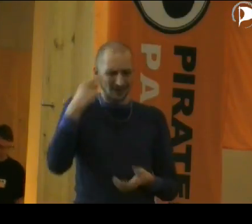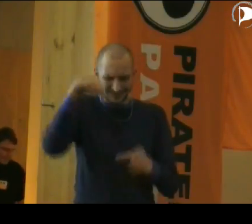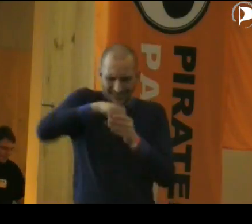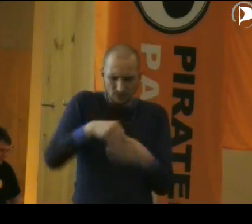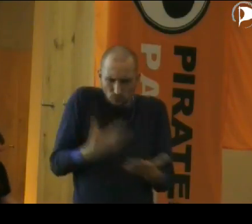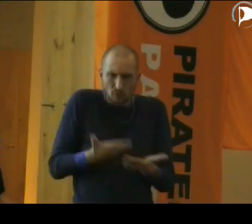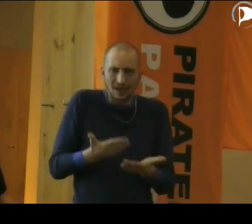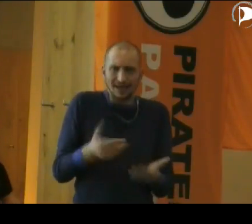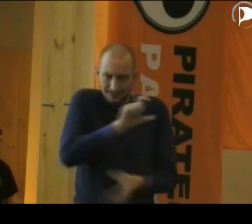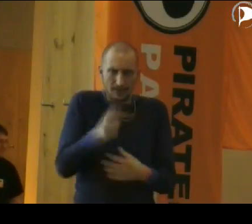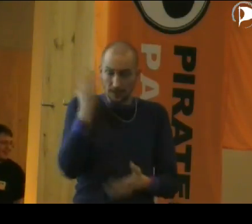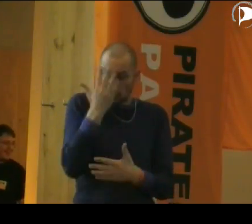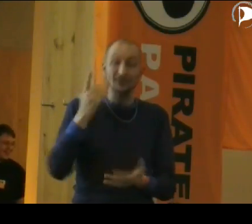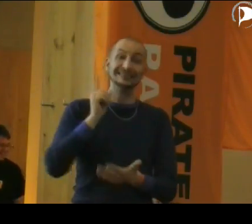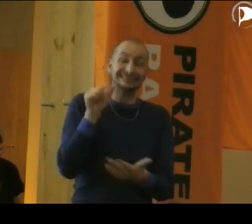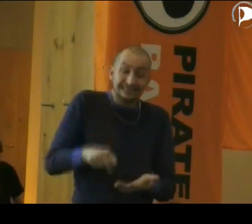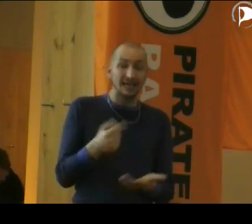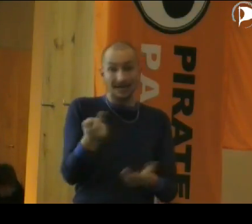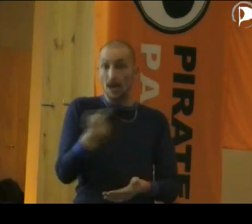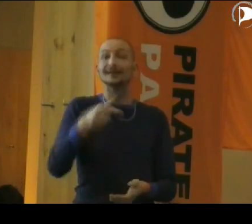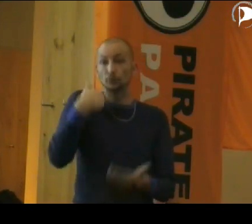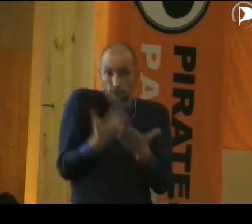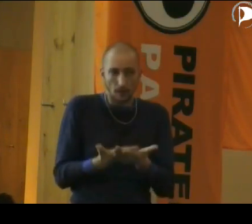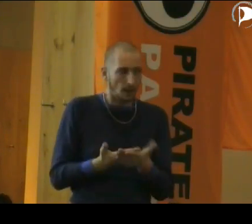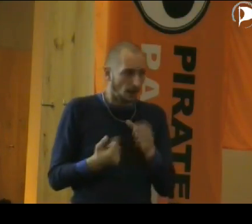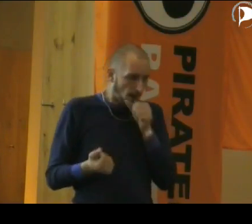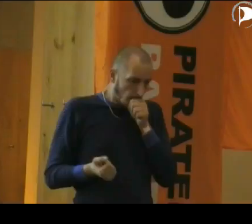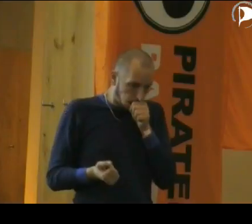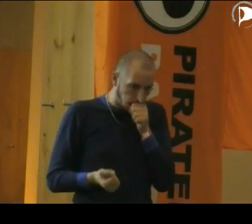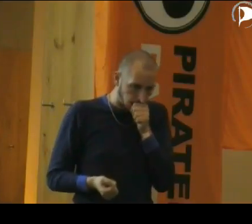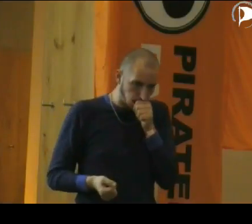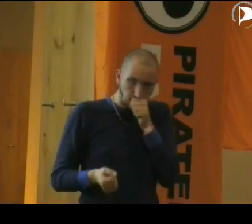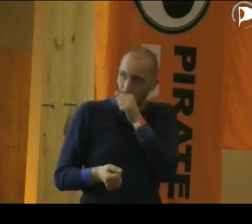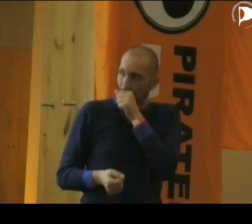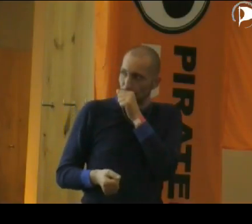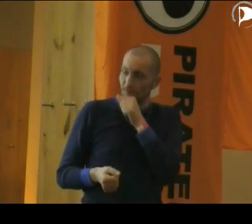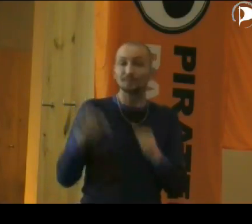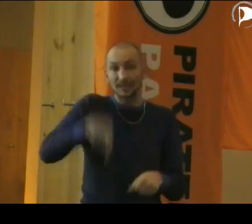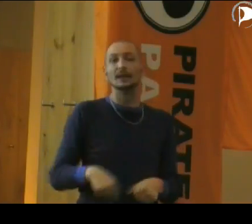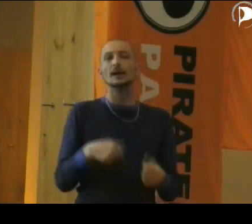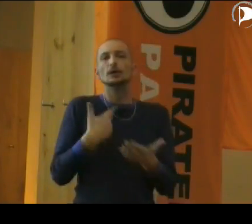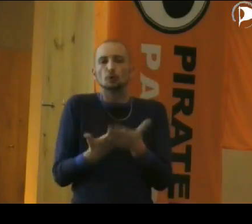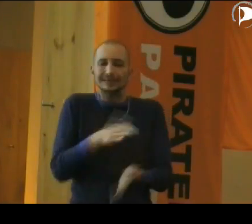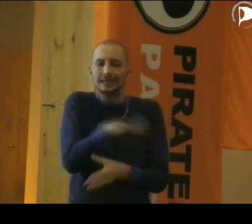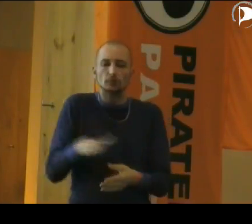er ist relativ egal so ist es einfach und da muss man sich dann halt einfach anpassen